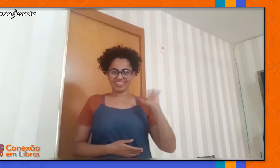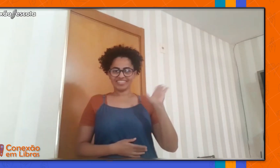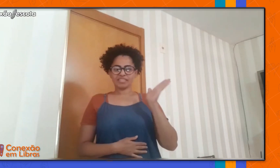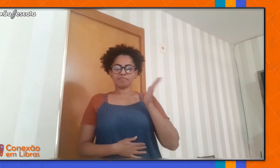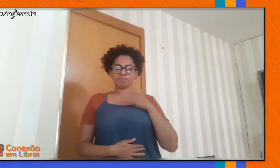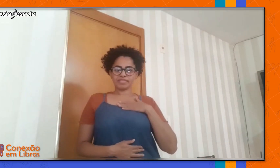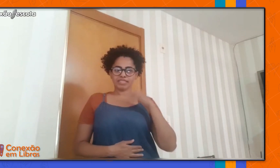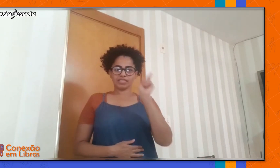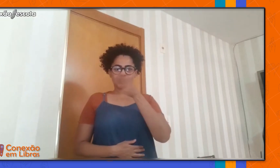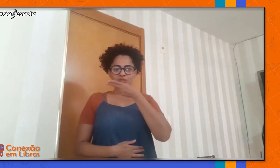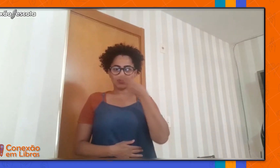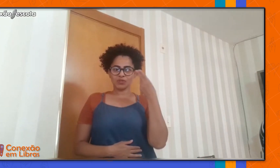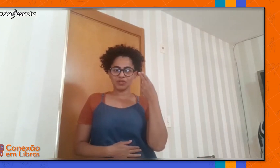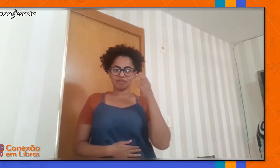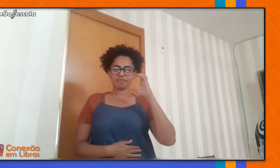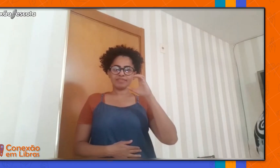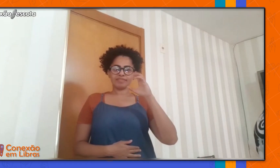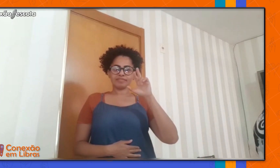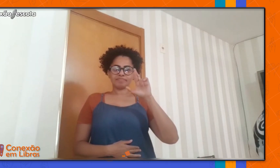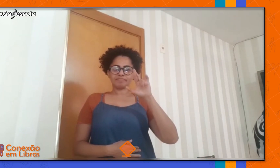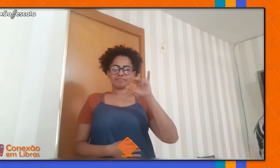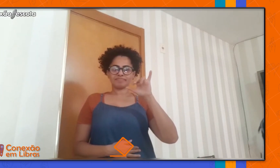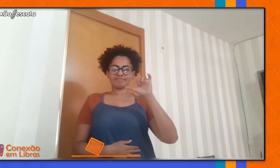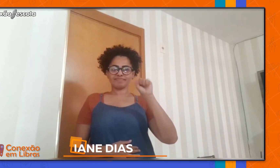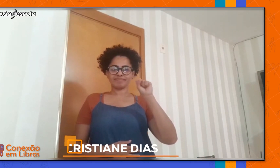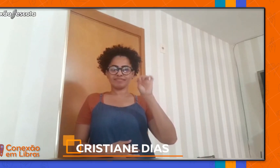Oi, eu sou a Cristiane,